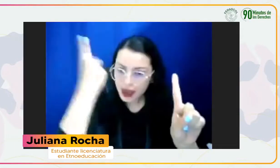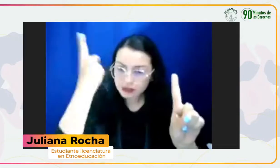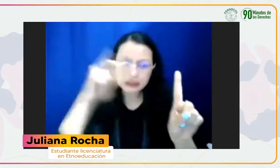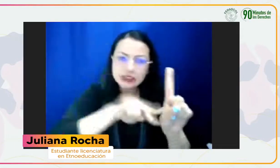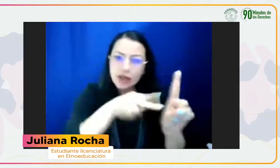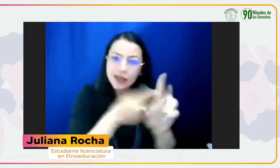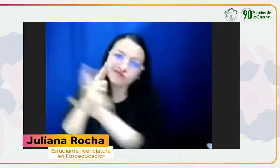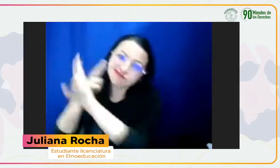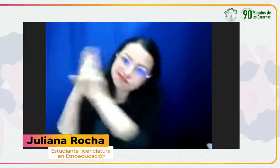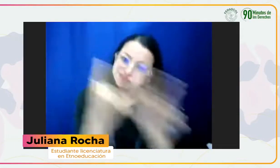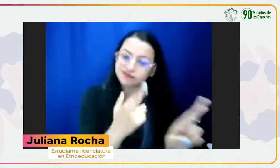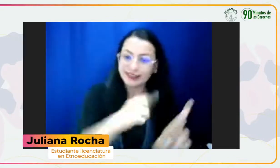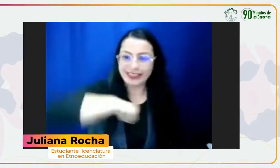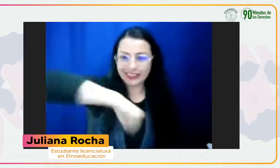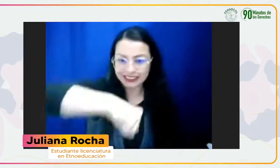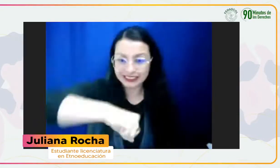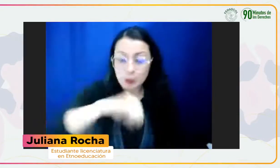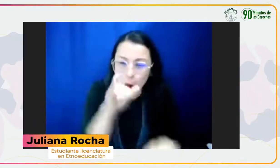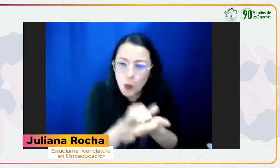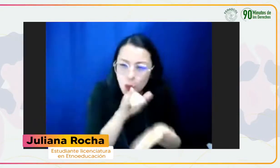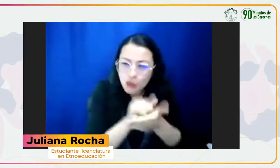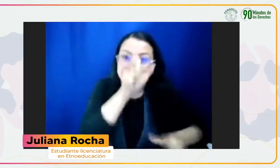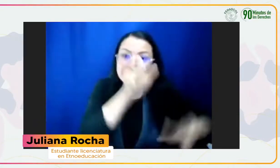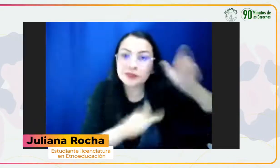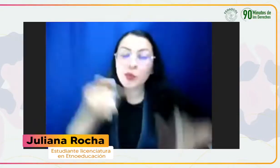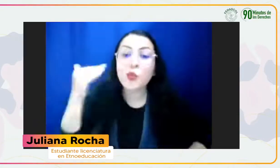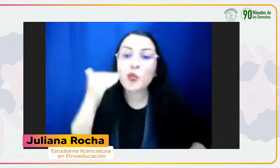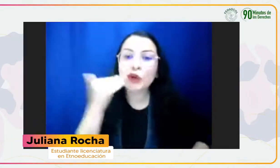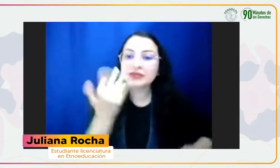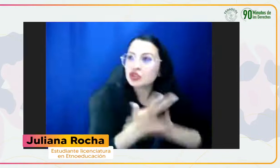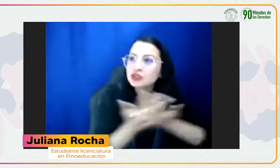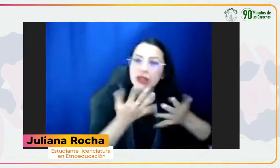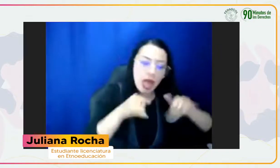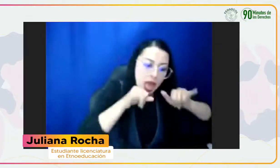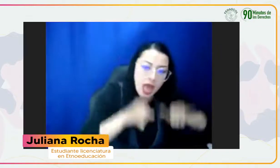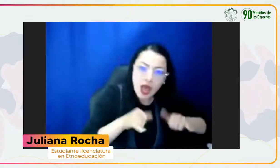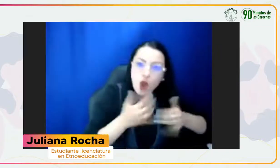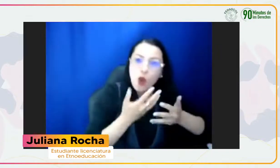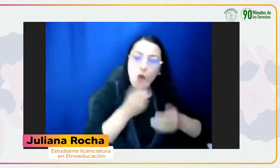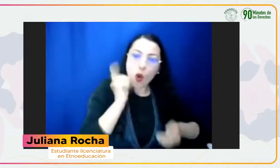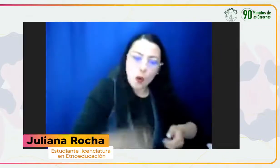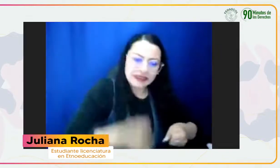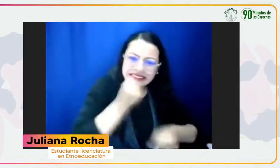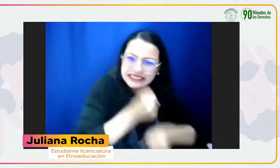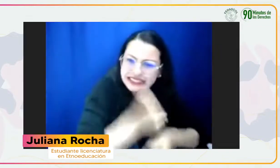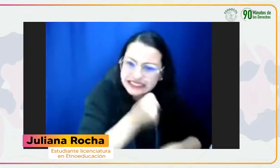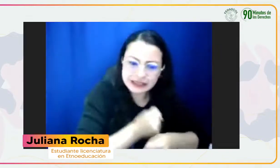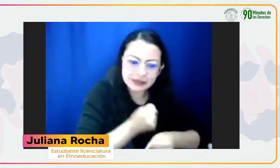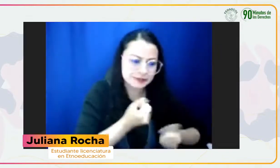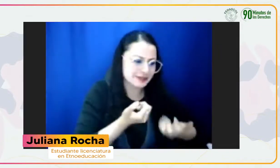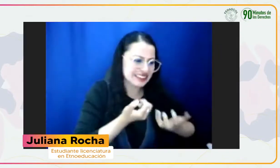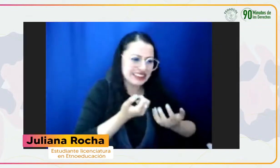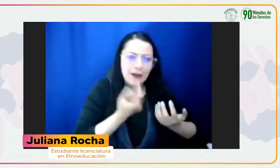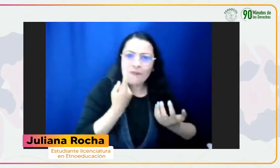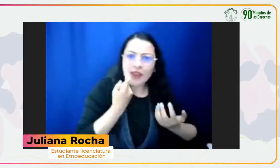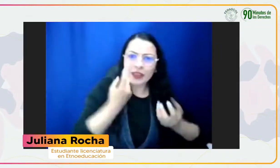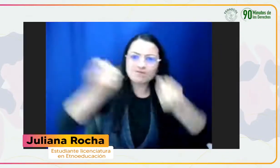que apoya a la mujer, no simplemente por ser sorda, sino hay un reconocimiento hacia la mujer por ser mujer. Entonces, en